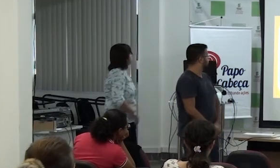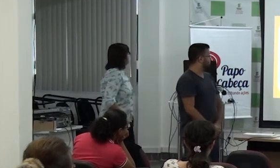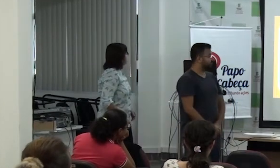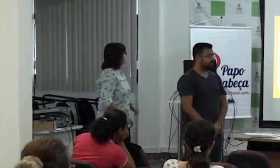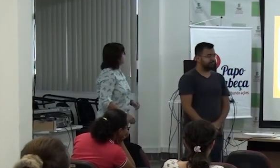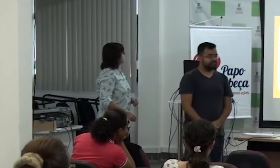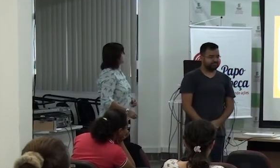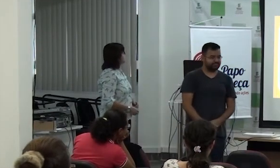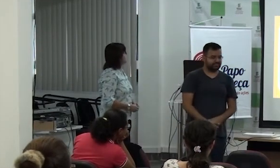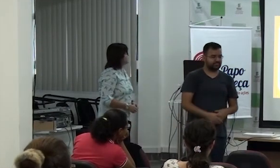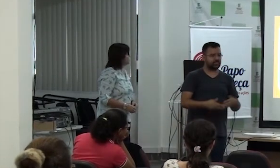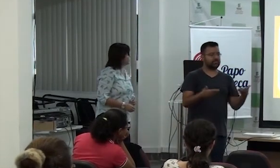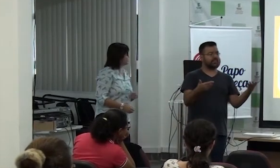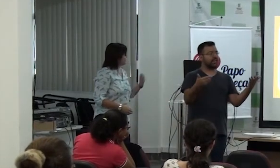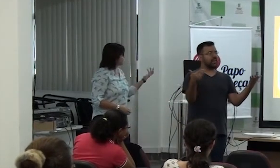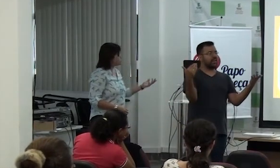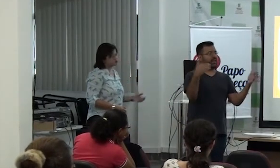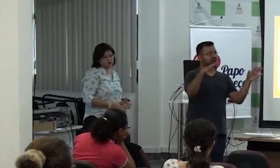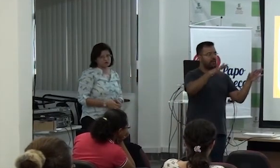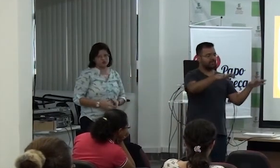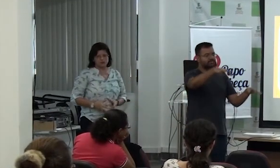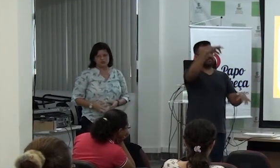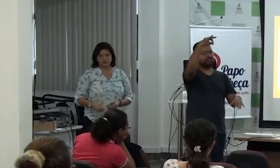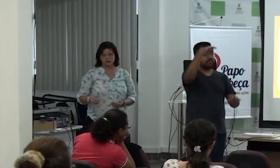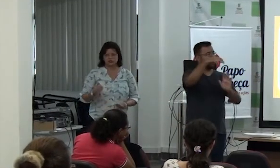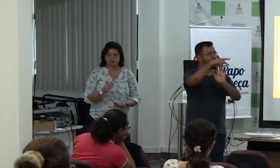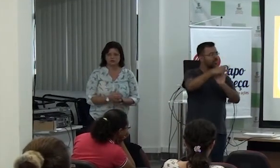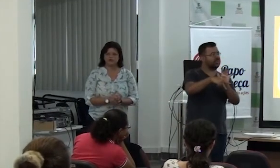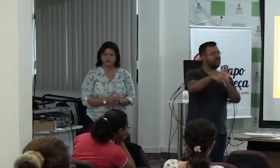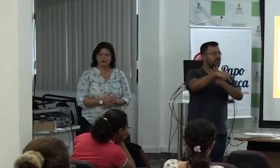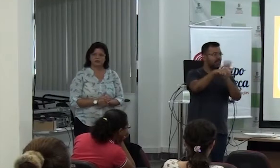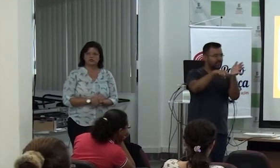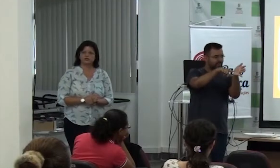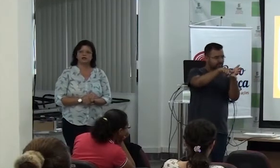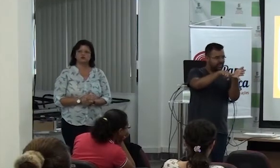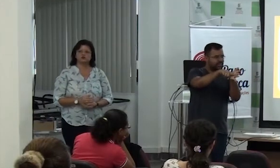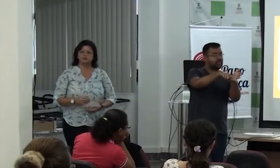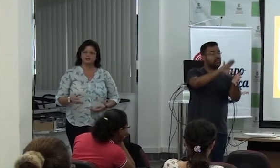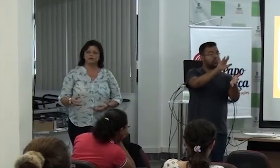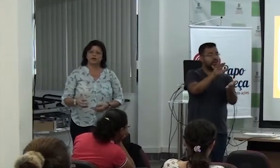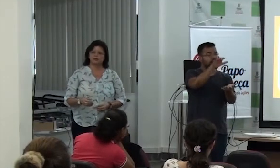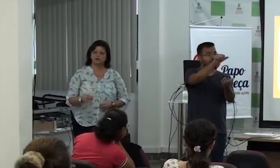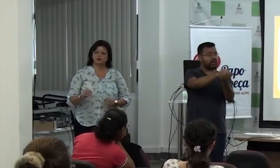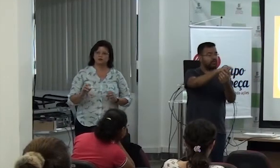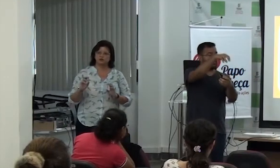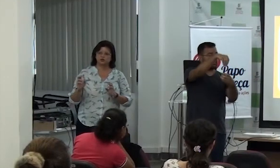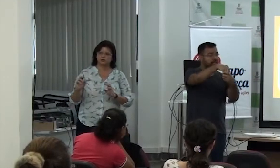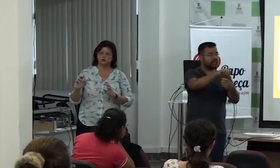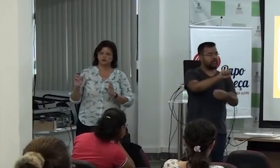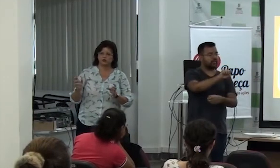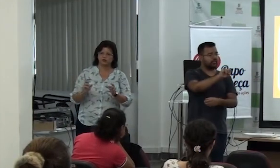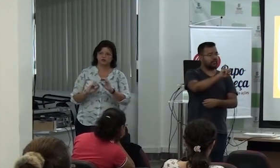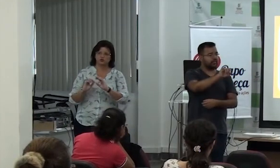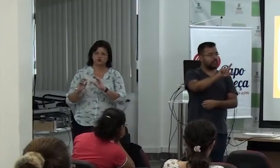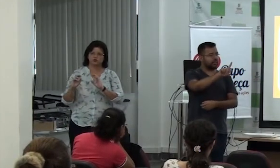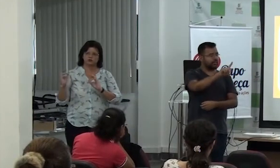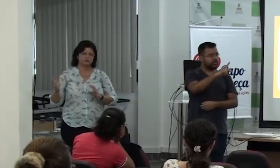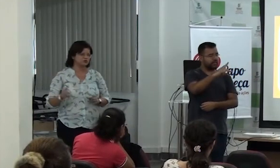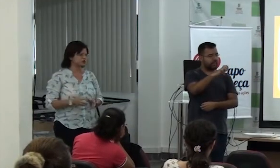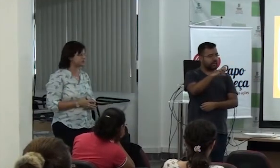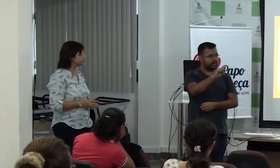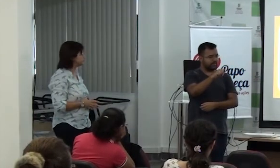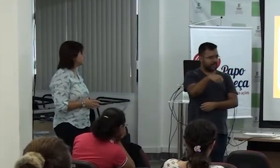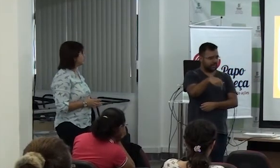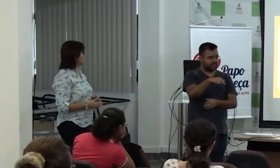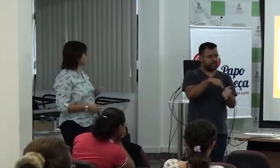eventos. Bom, então aí a gente destaca também alguns projetos de pesquisas que foram cadastrados no CIPESP, que é o Sistema do IFES de Gestão